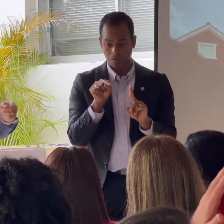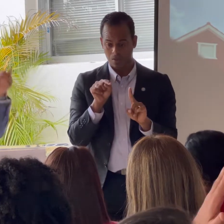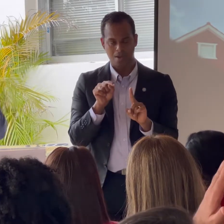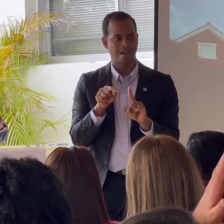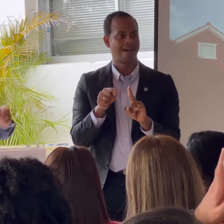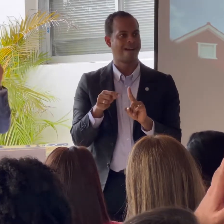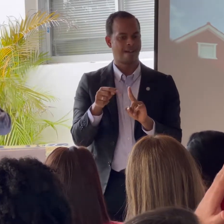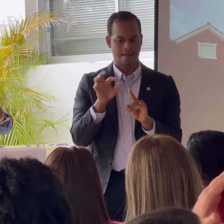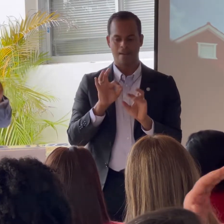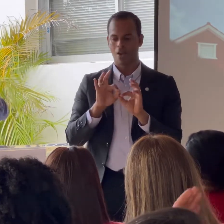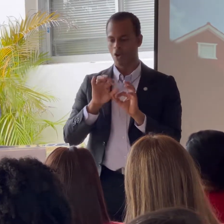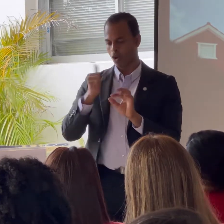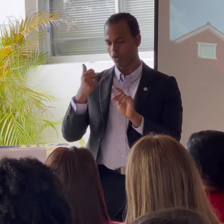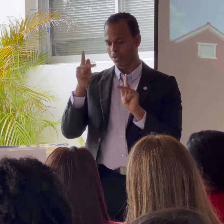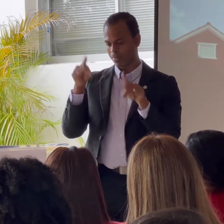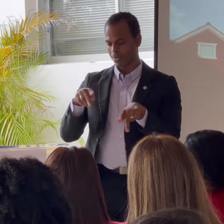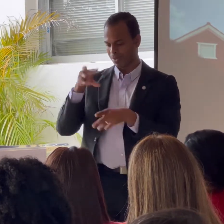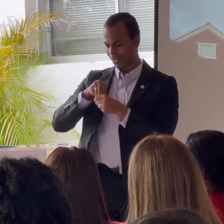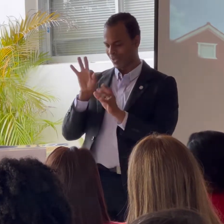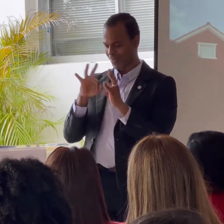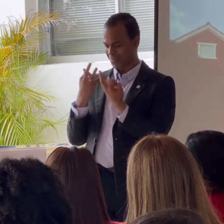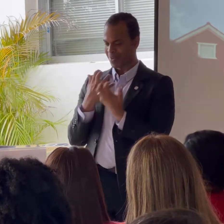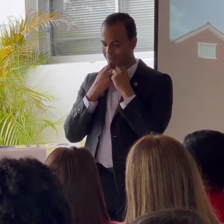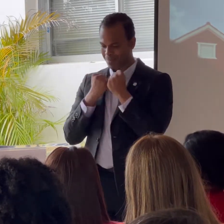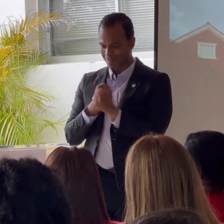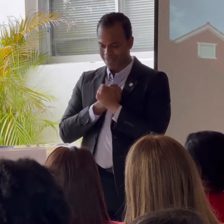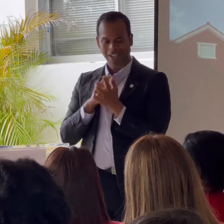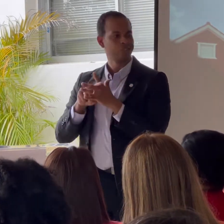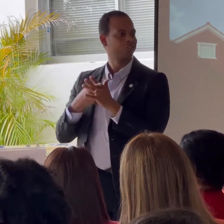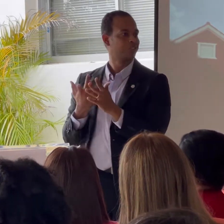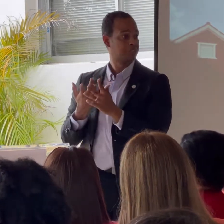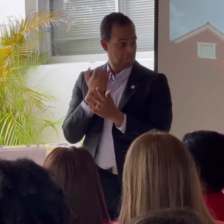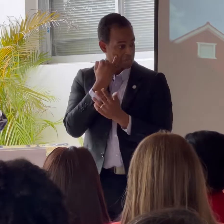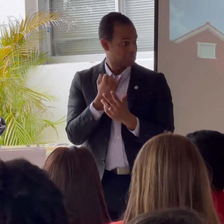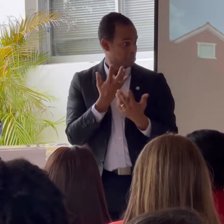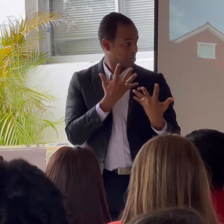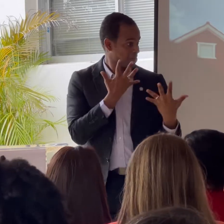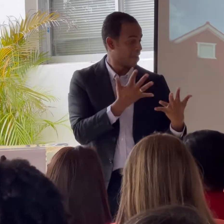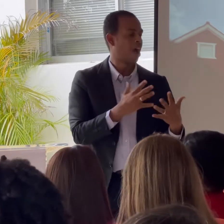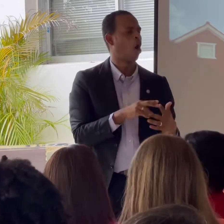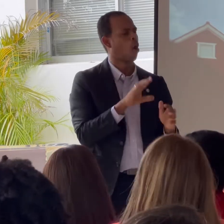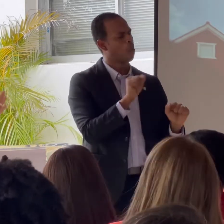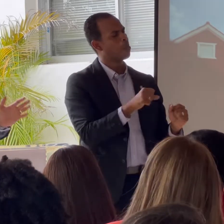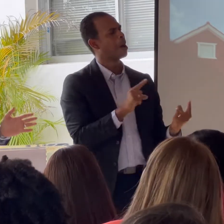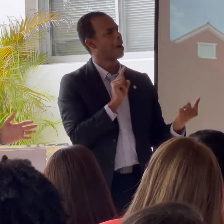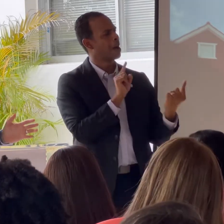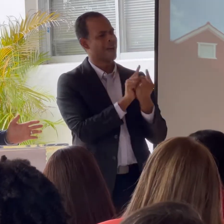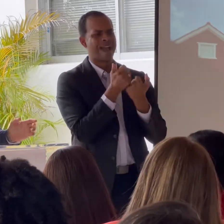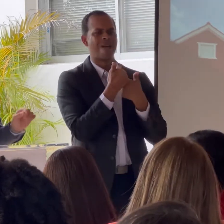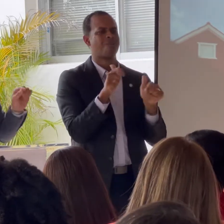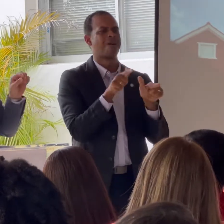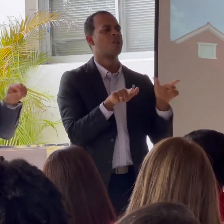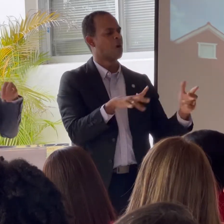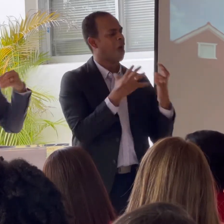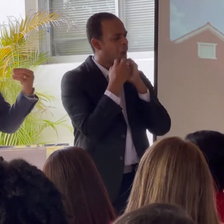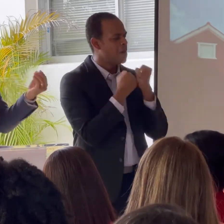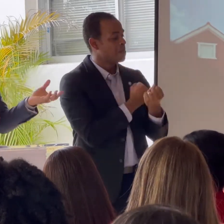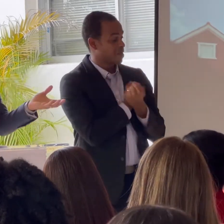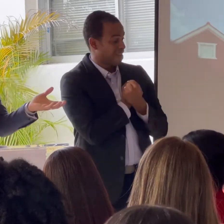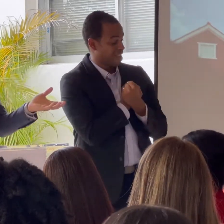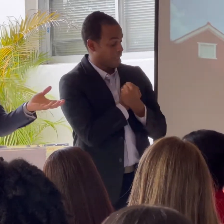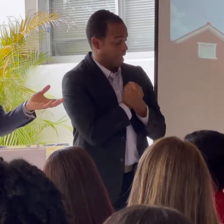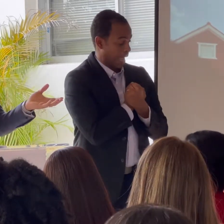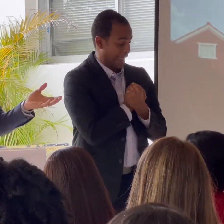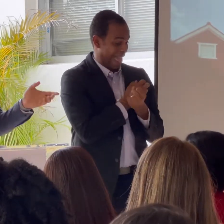estado amado por alguien que estuvo en una familia. Me doy a entender, si bien es cierto que usted puede recibir amor en cualquier lugar, quien le